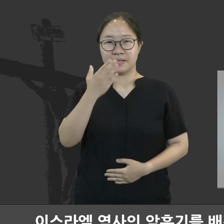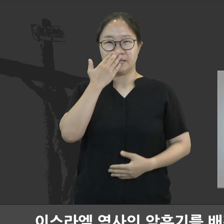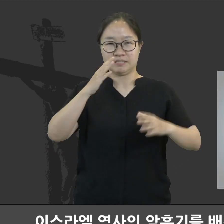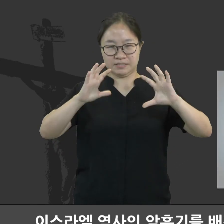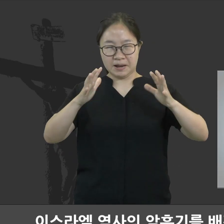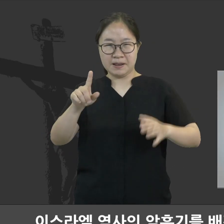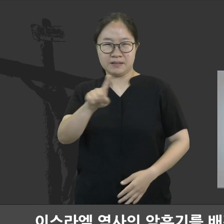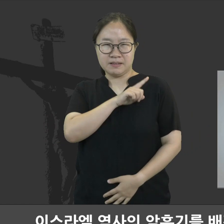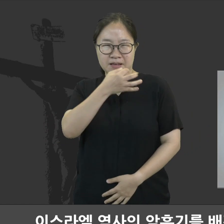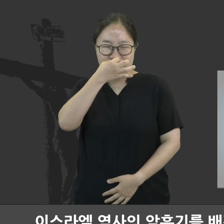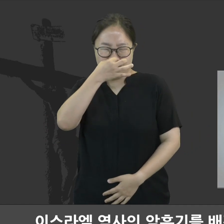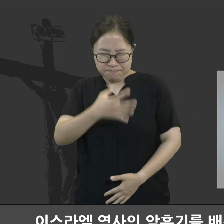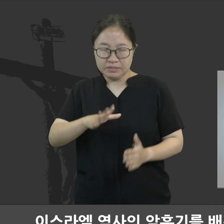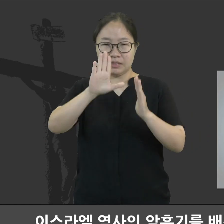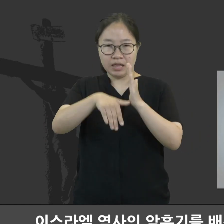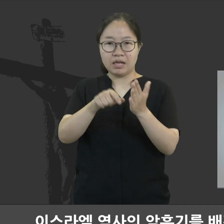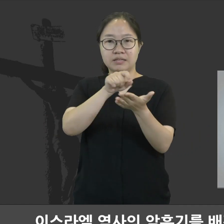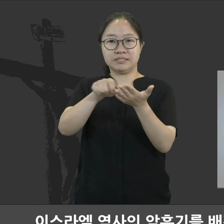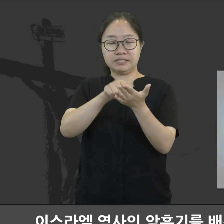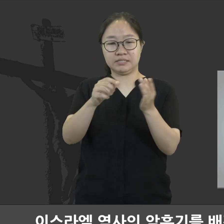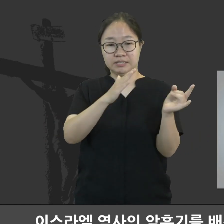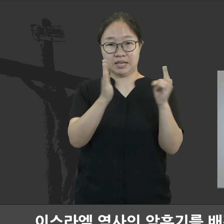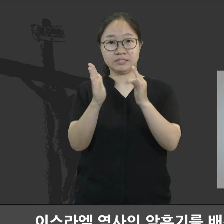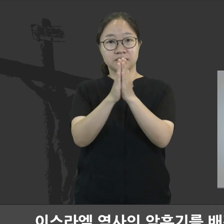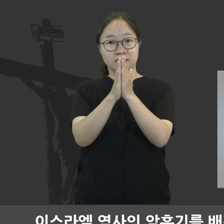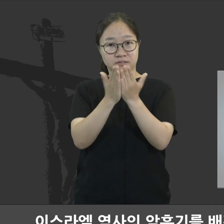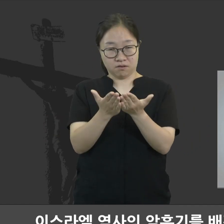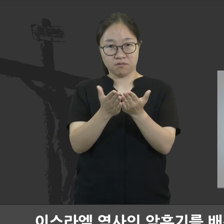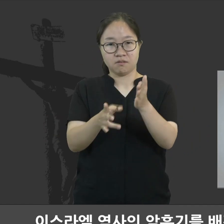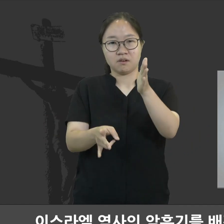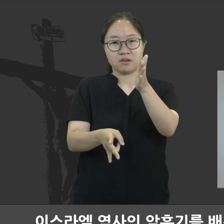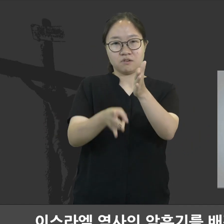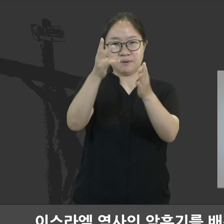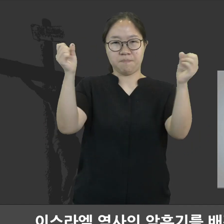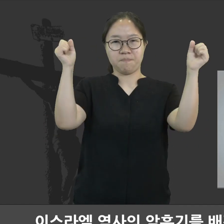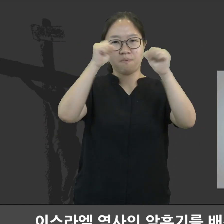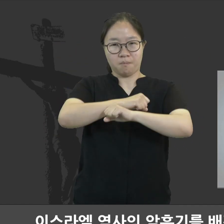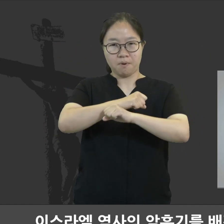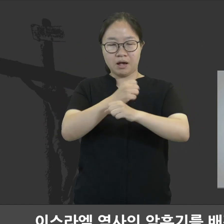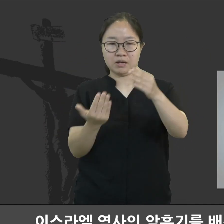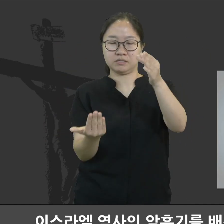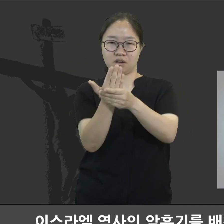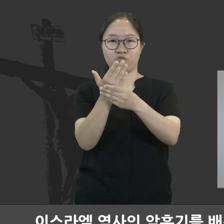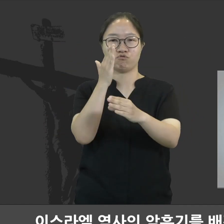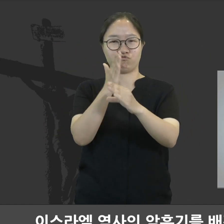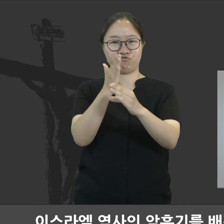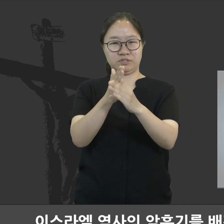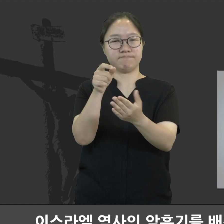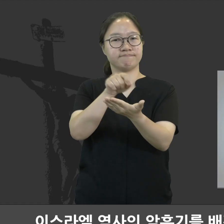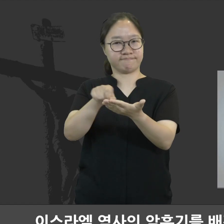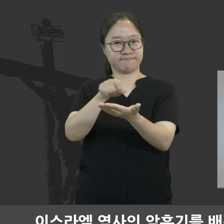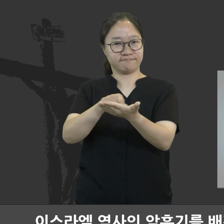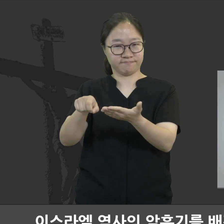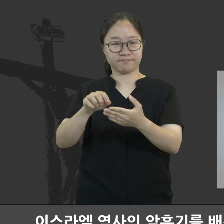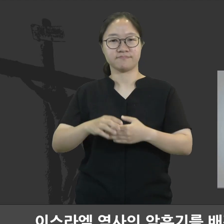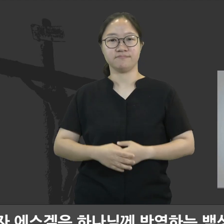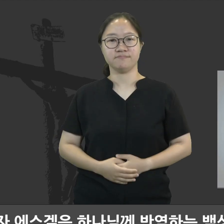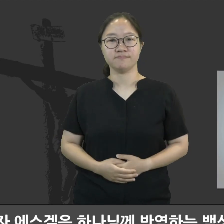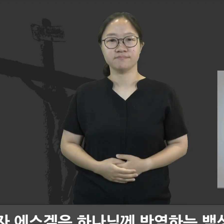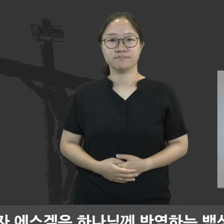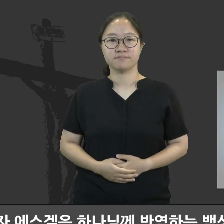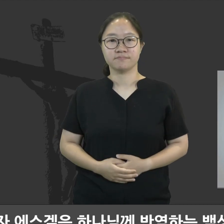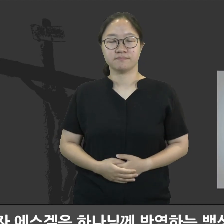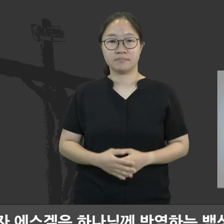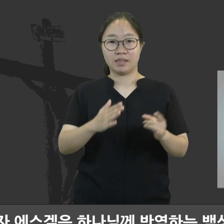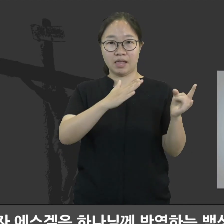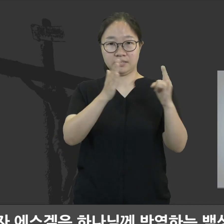이스라엘 역사의 암흑기를 배경으로 한 에스겔서는 예루살렘의 멸망이라는 사건을 중심으로 구성되어 있습니다.